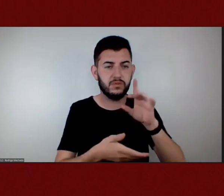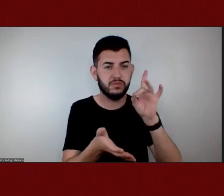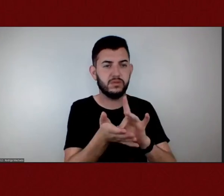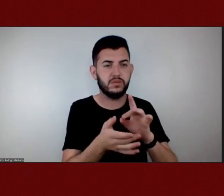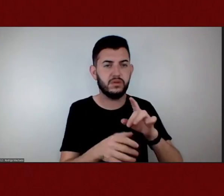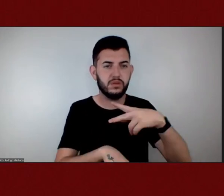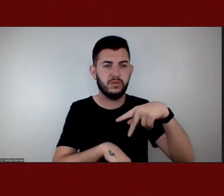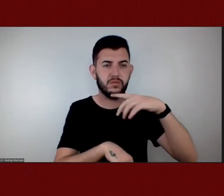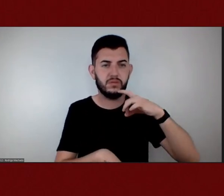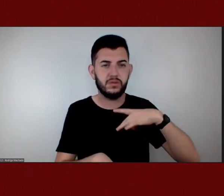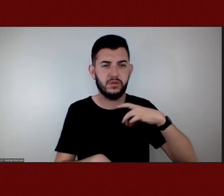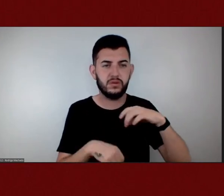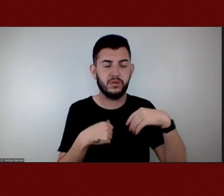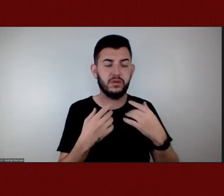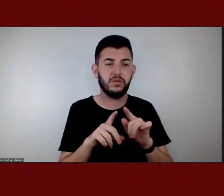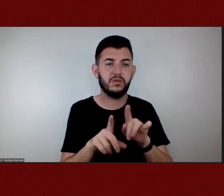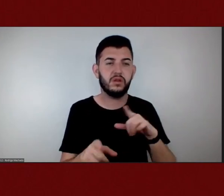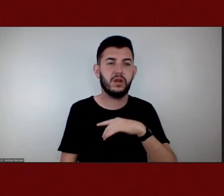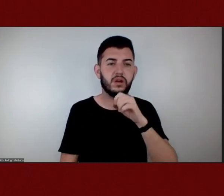junto com a política popular, que foi